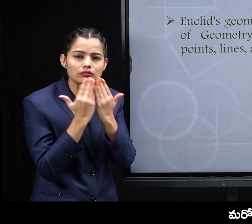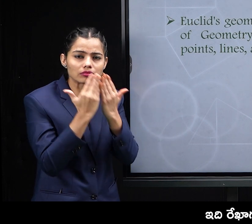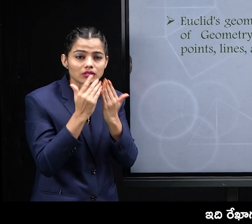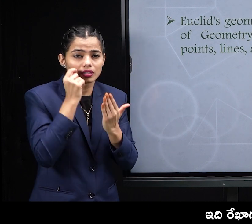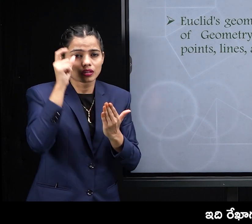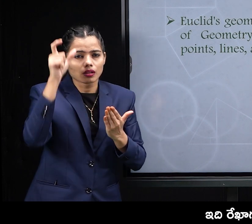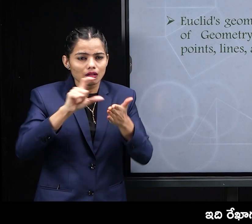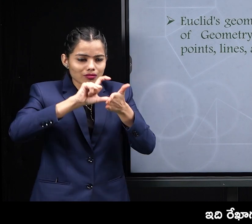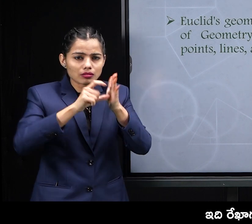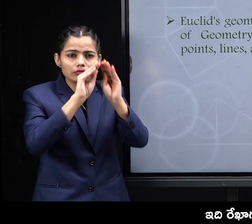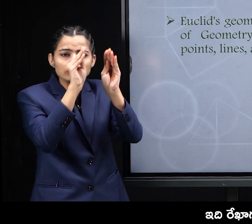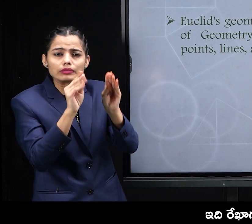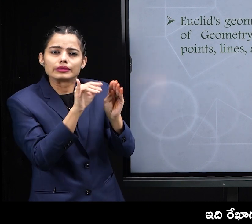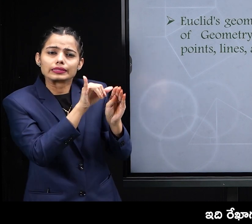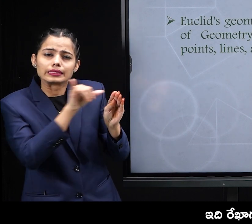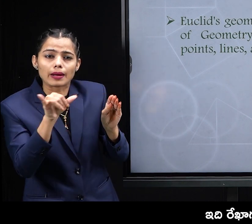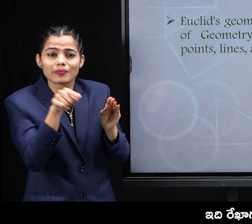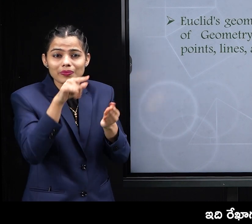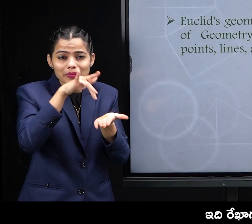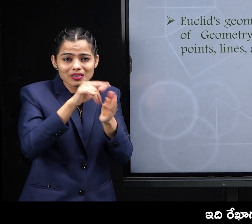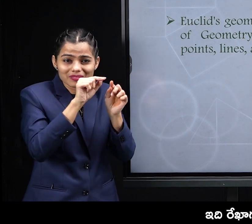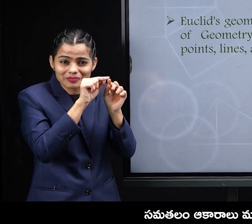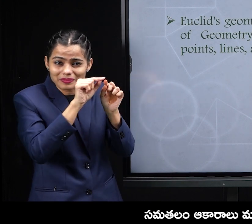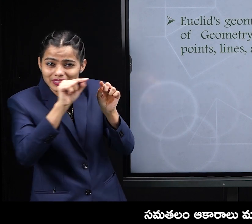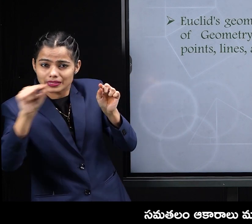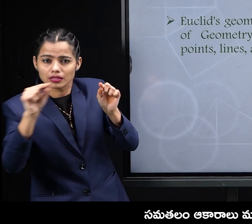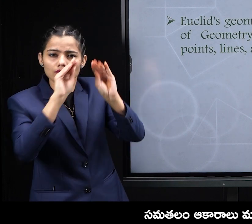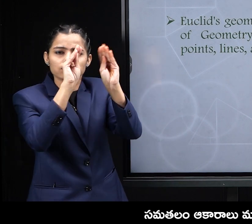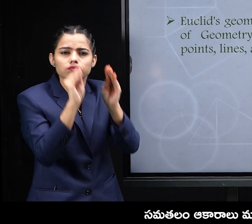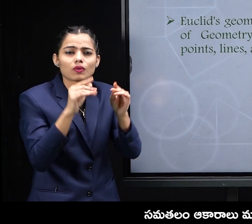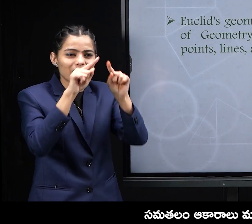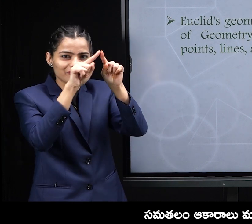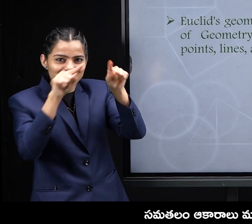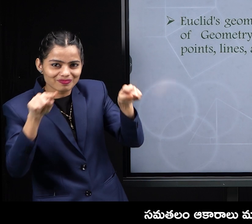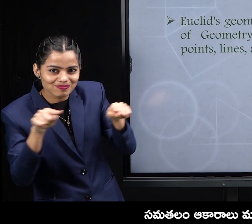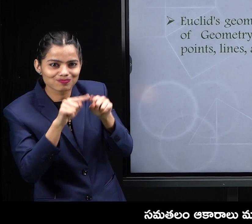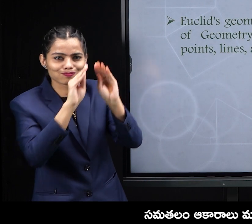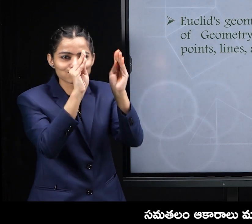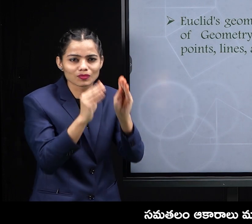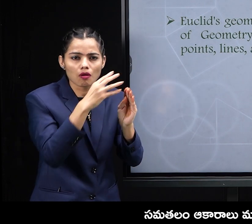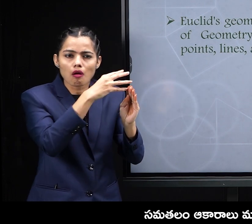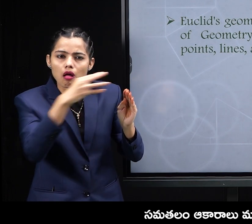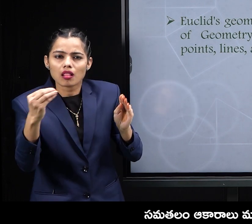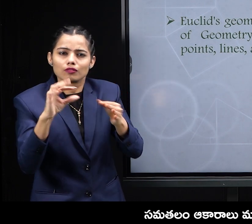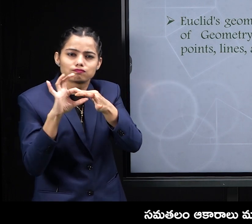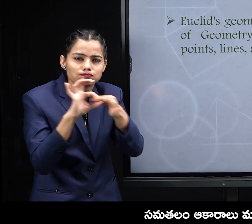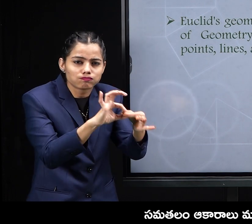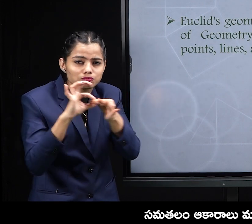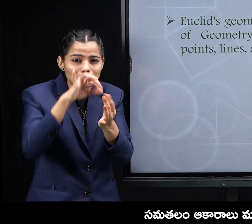ఇది రేకా గణితా ఆక్క్రుతుల అధ్యయనం సమతలం ఆకారాలు మరియు గన ఆక్రుతులు మరియు రేకలు